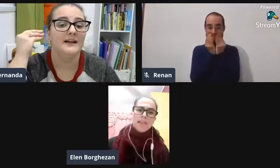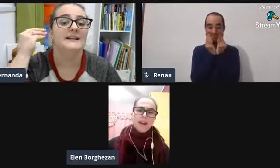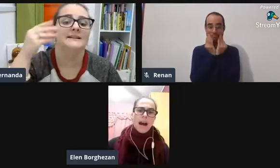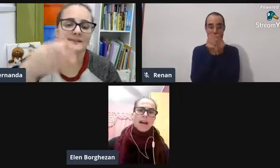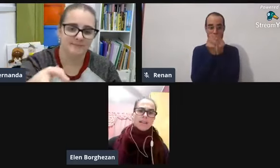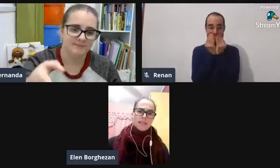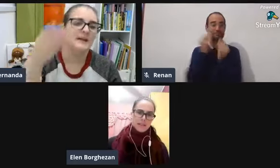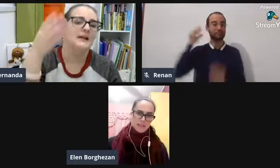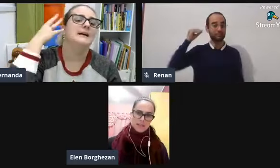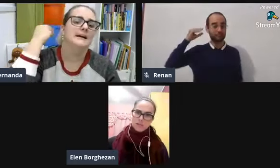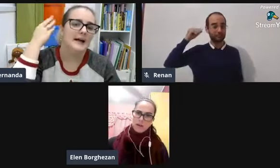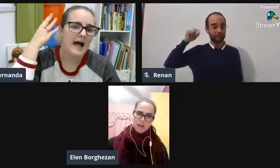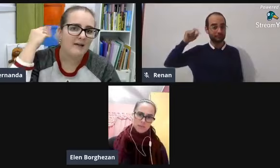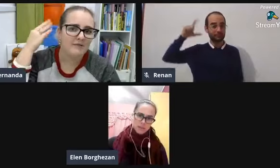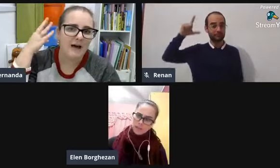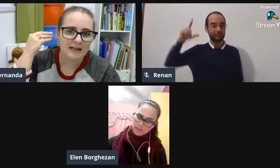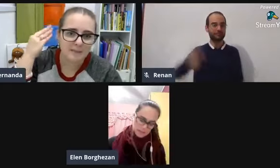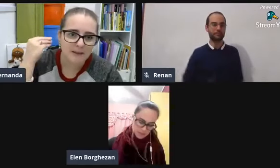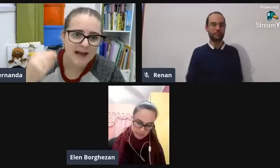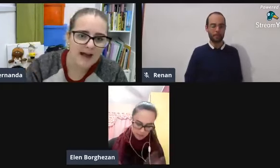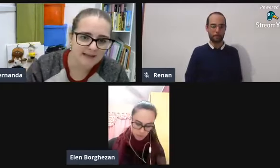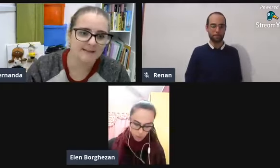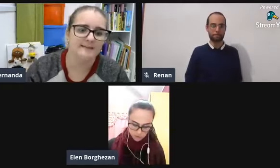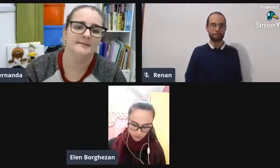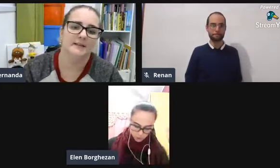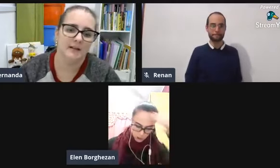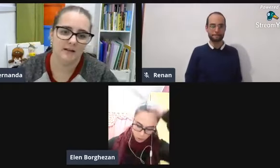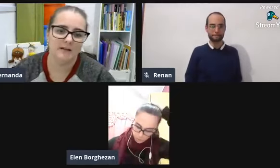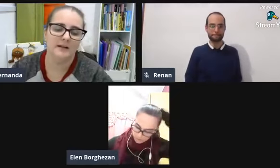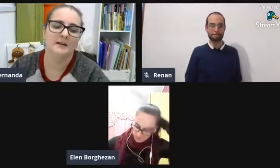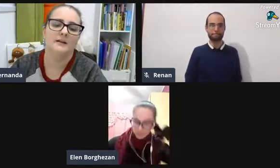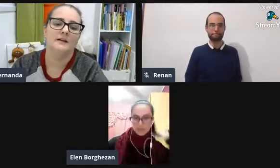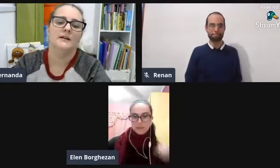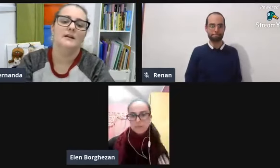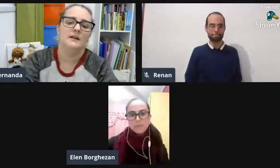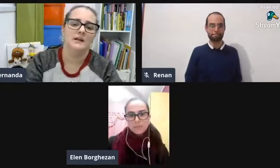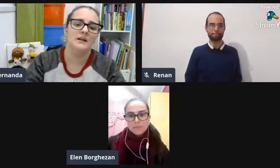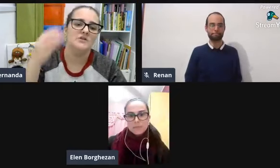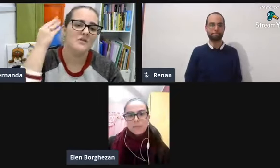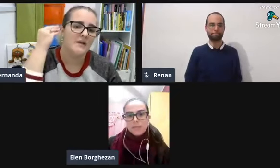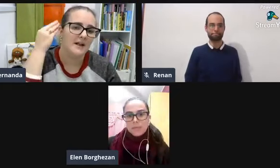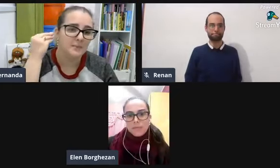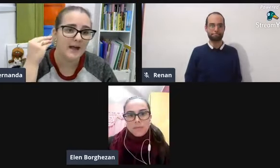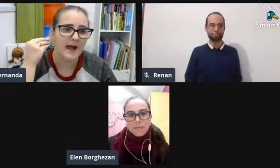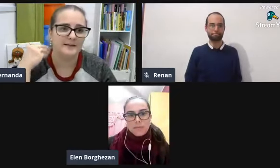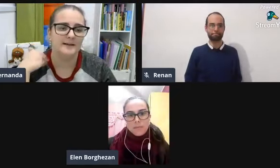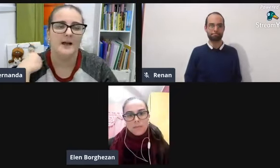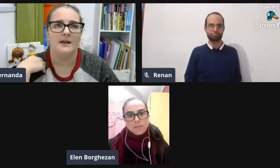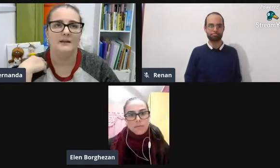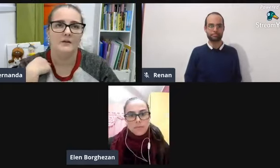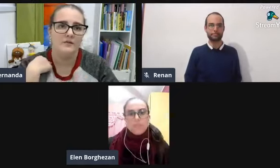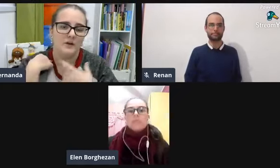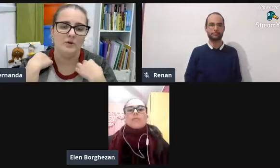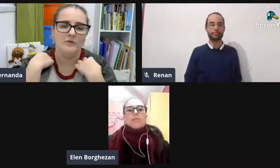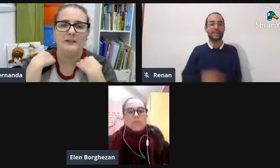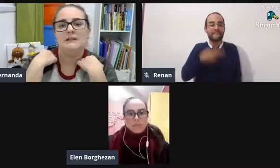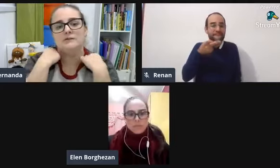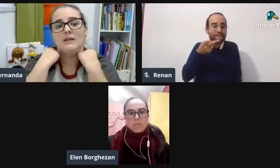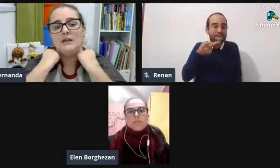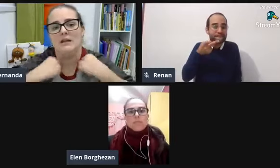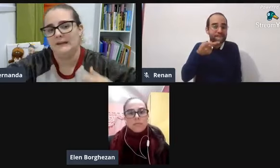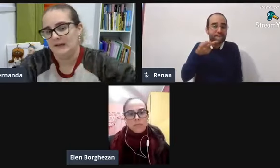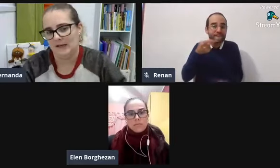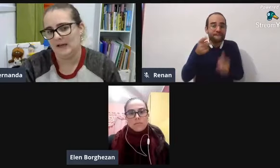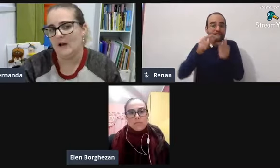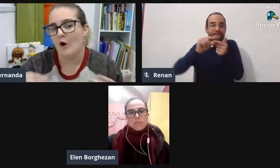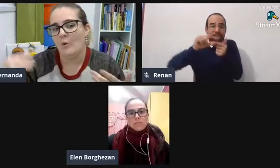Mas teria várias ainda, no caso, né? Ela comentou de algumas ali. Isso, a fala ampliada. Então, eu estou falando